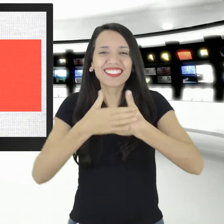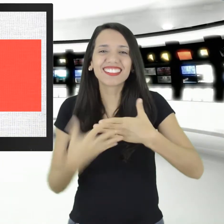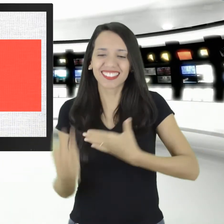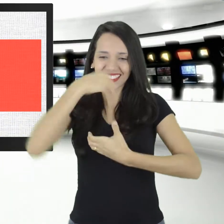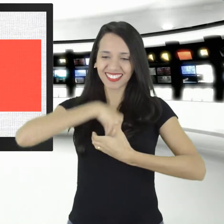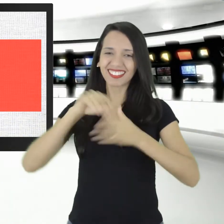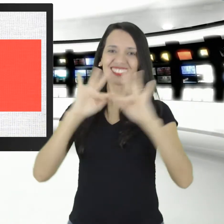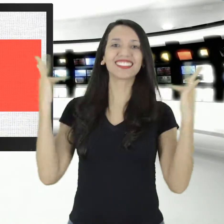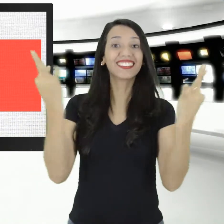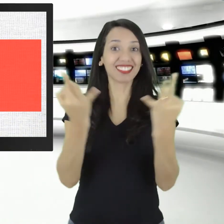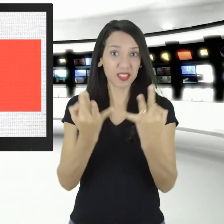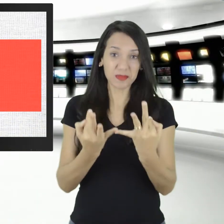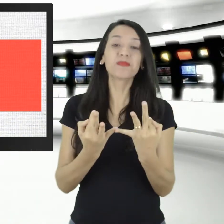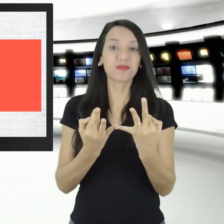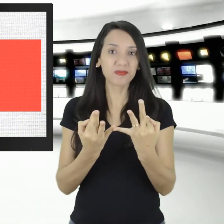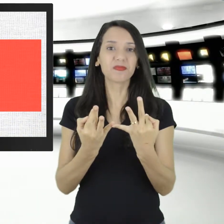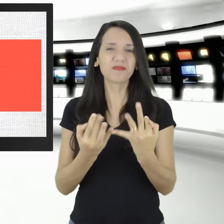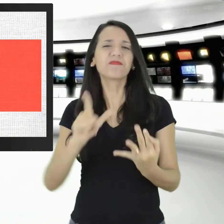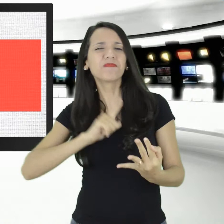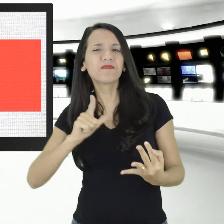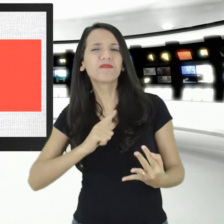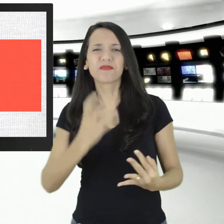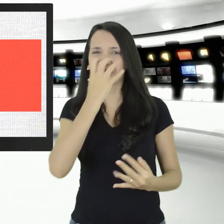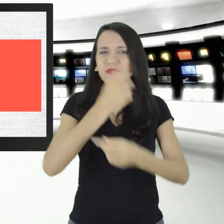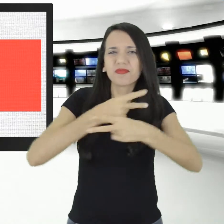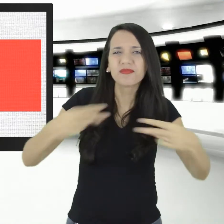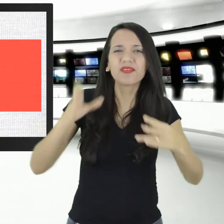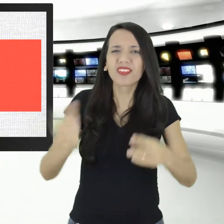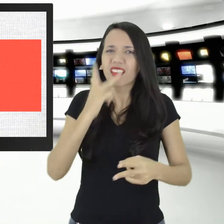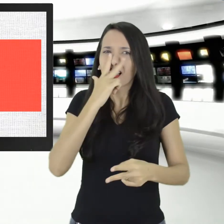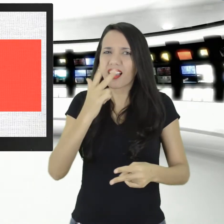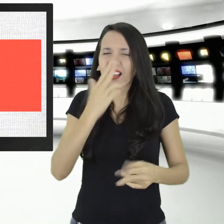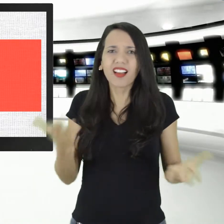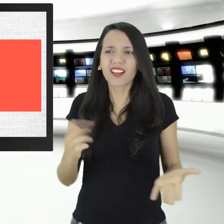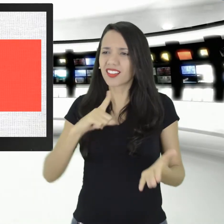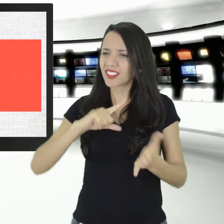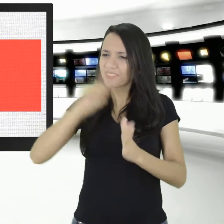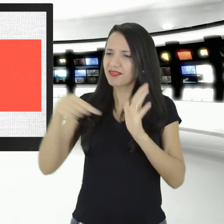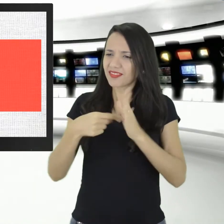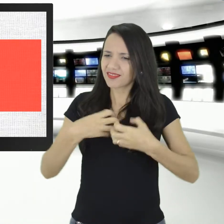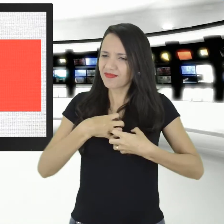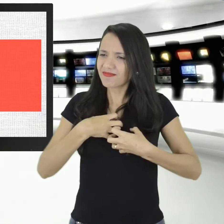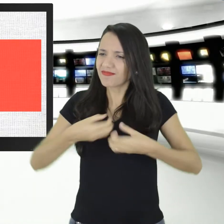como membros da família aqueles que parecem nascer com uma missão especial